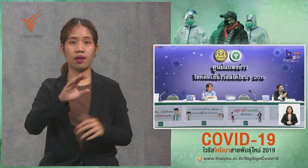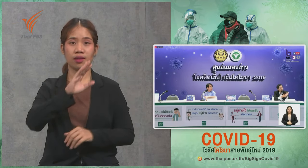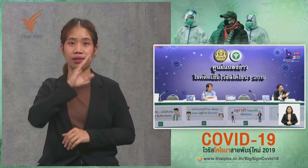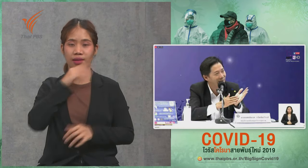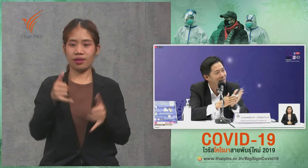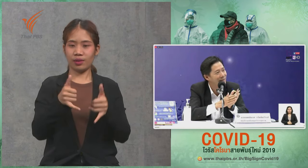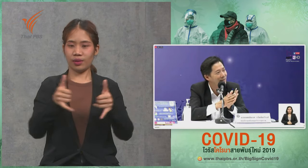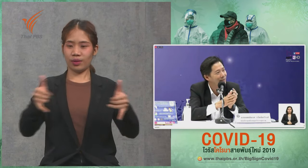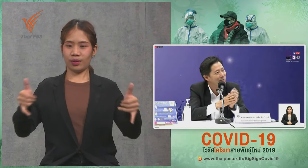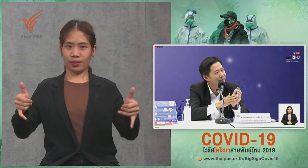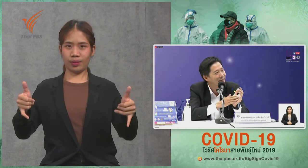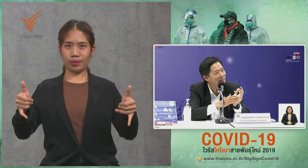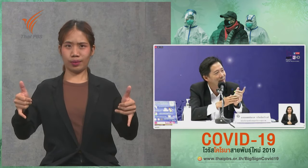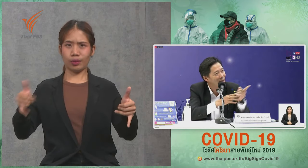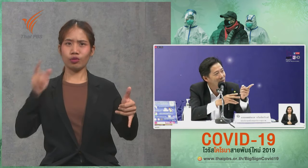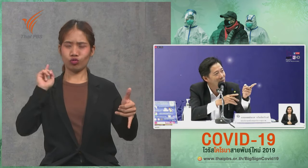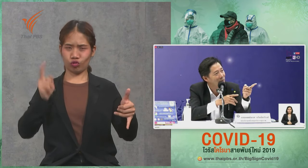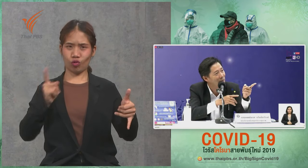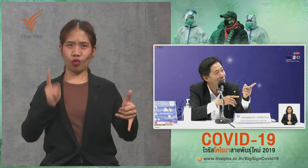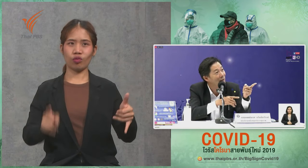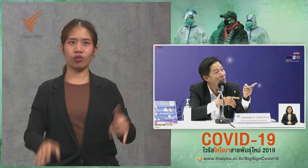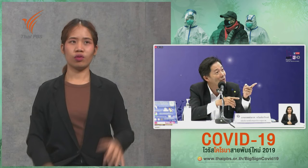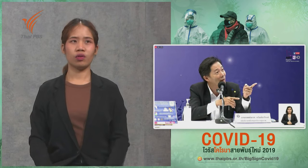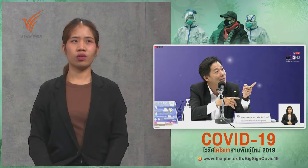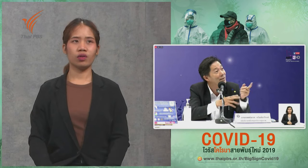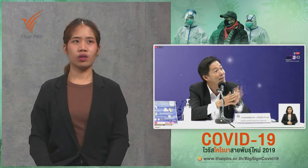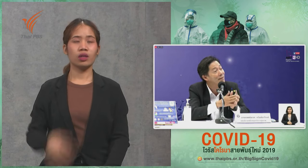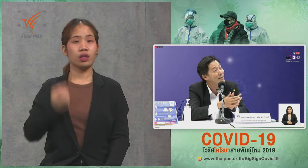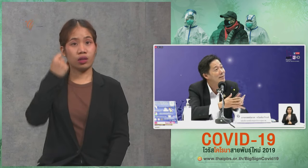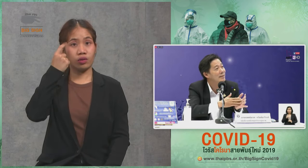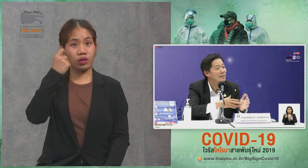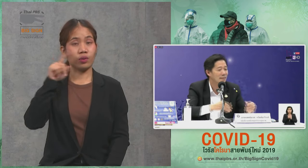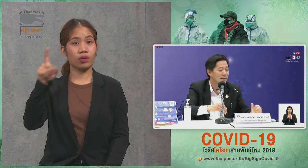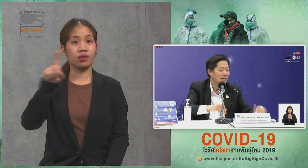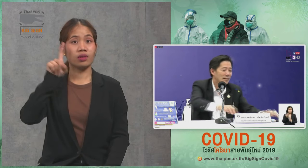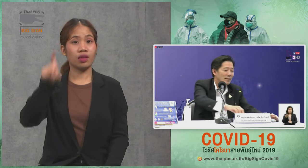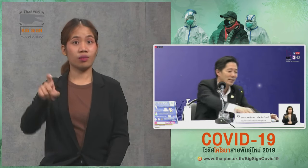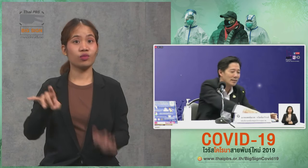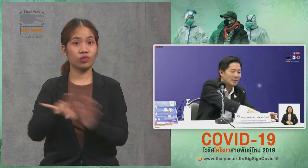สแทนซ์ก็เป็นหายเลยนะครับเข้าใจว่าจะเป็นคำถามสุดท้ายมั้งเนาะ